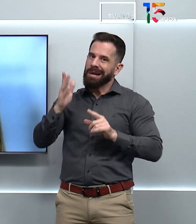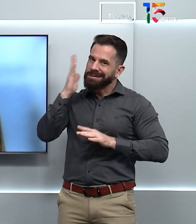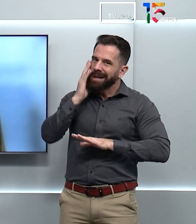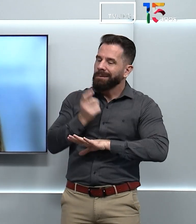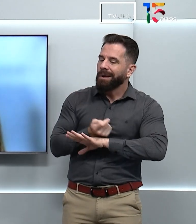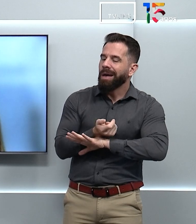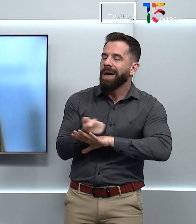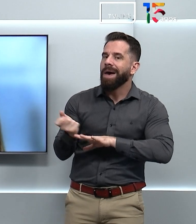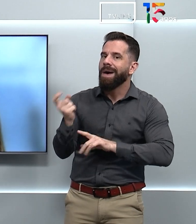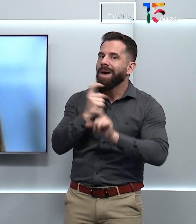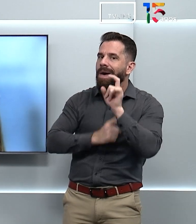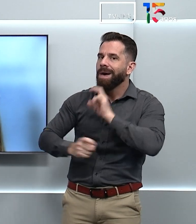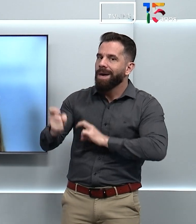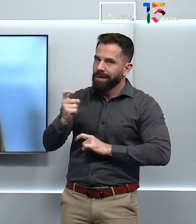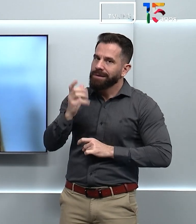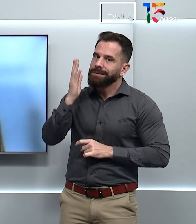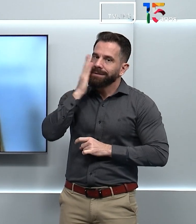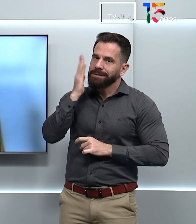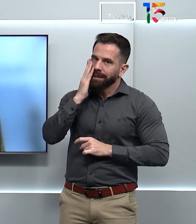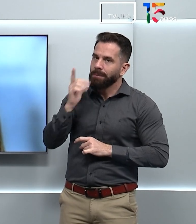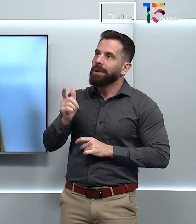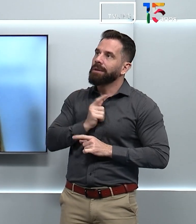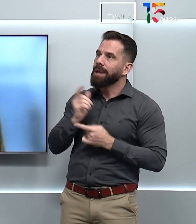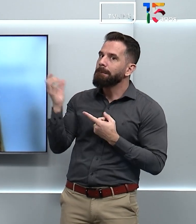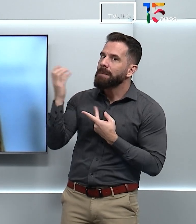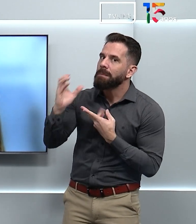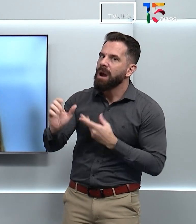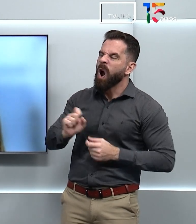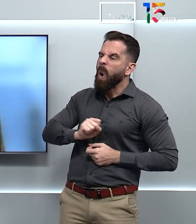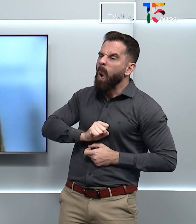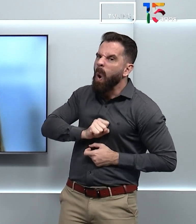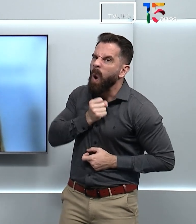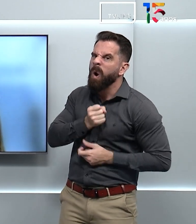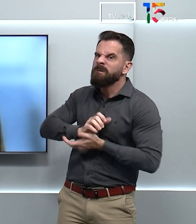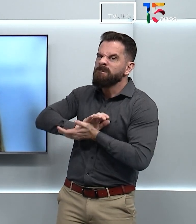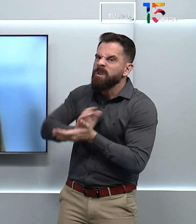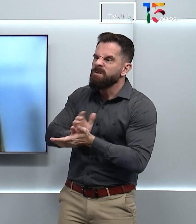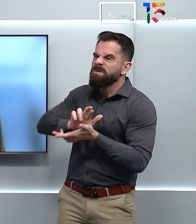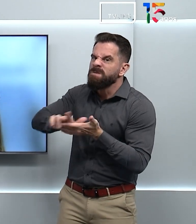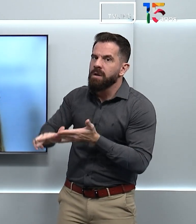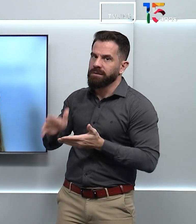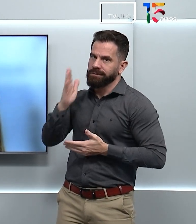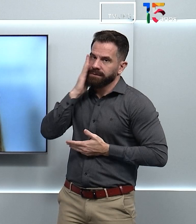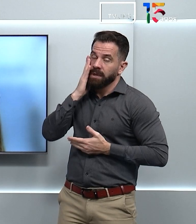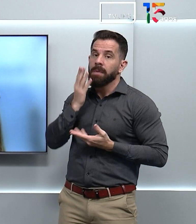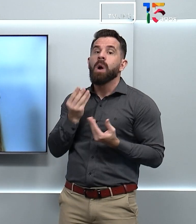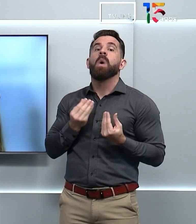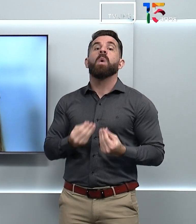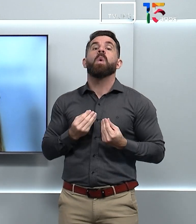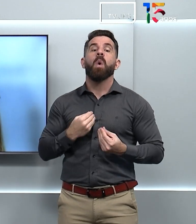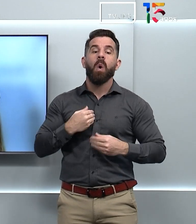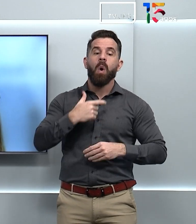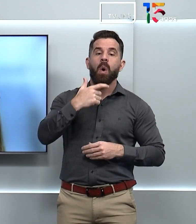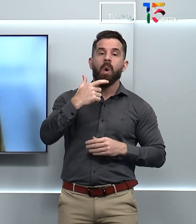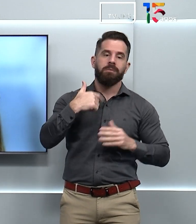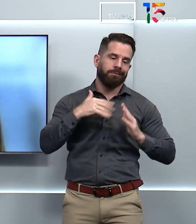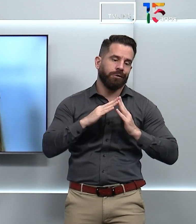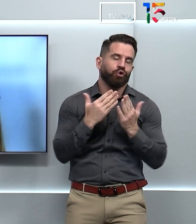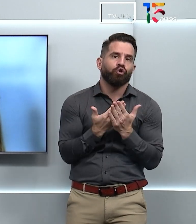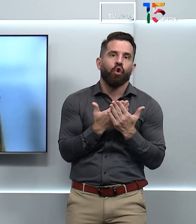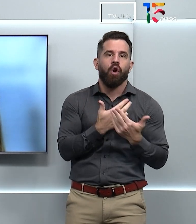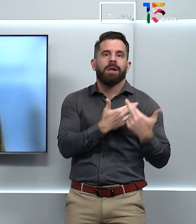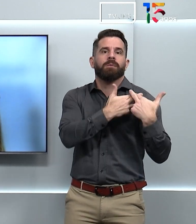desinformação, para as fake news, para o discurso de ódio. Seria importante a escola lidar com esses estudantes para que eles fossem